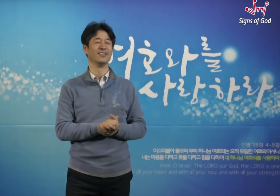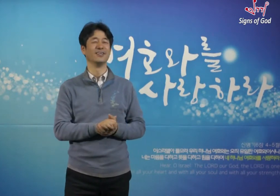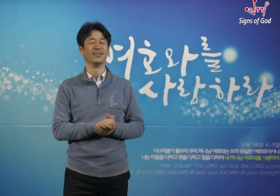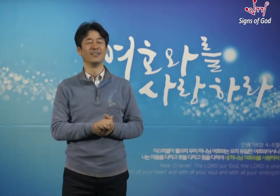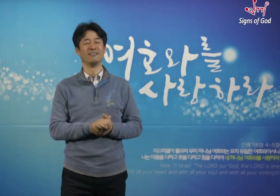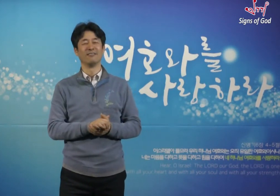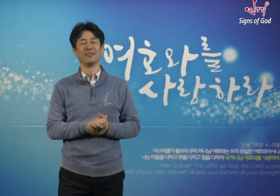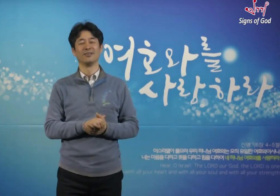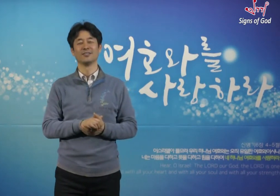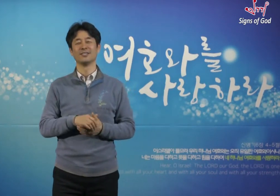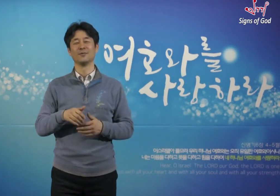필요합니다.